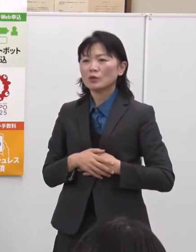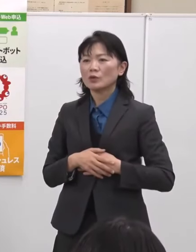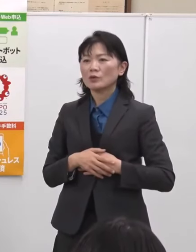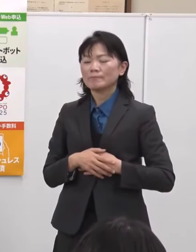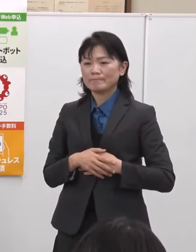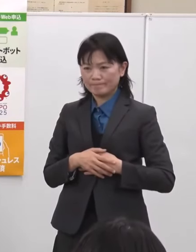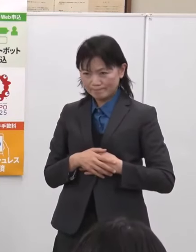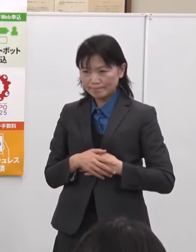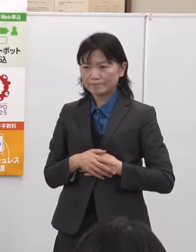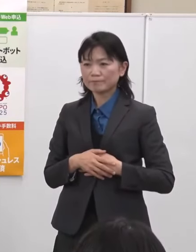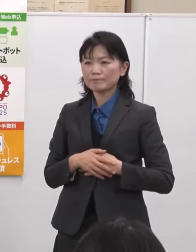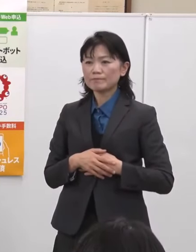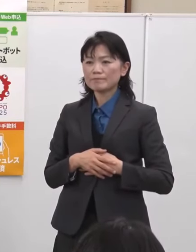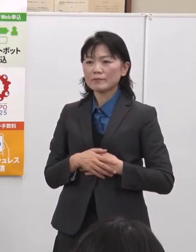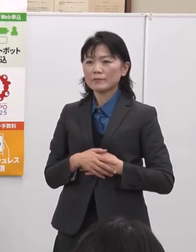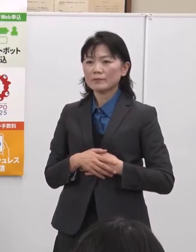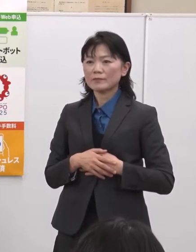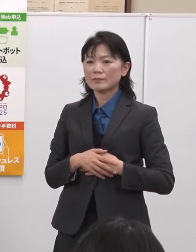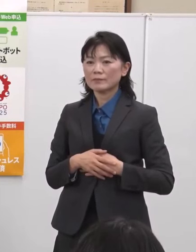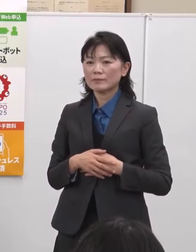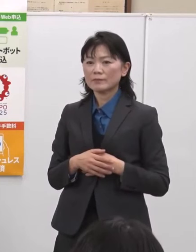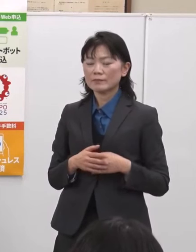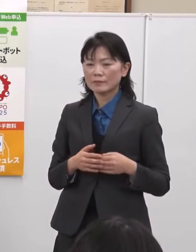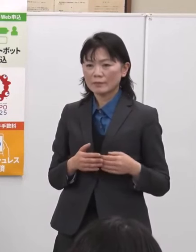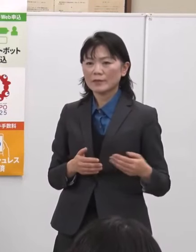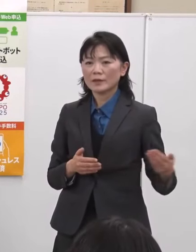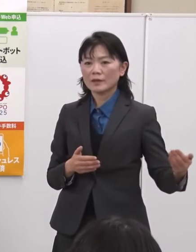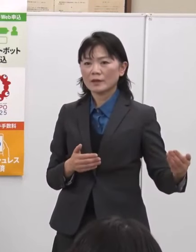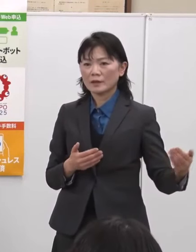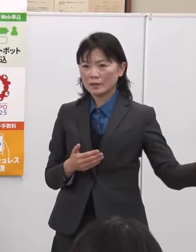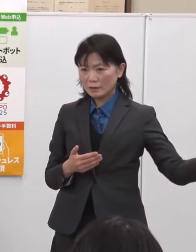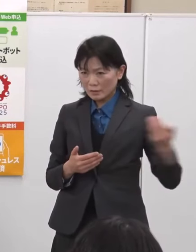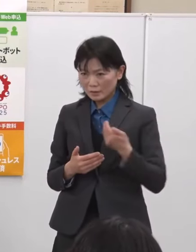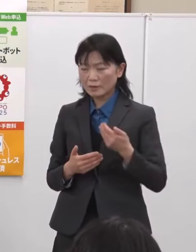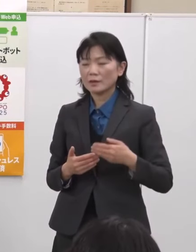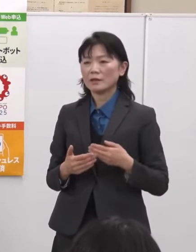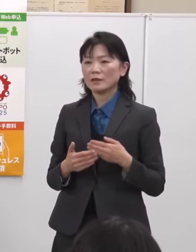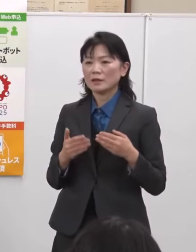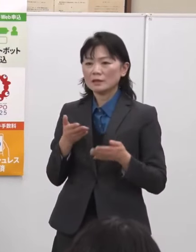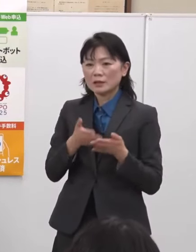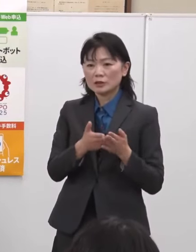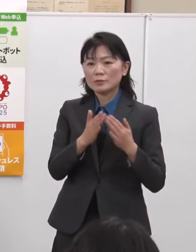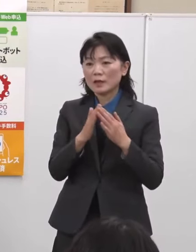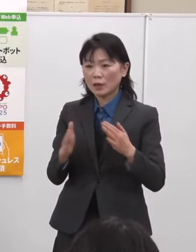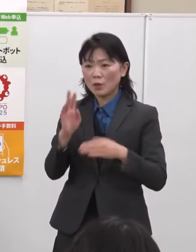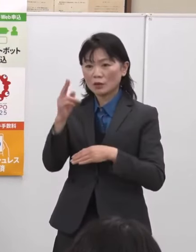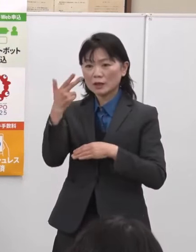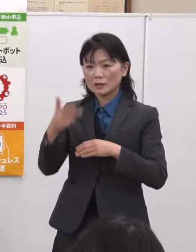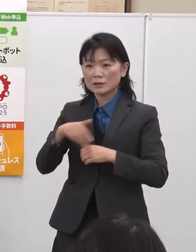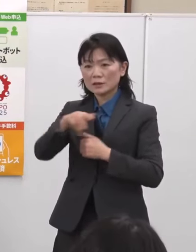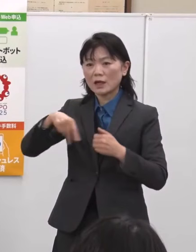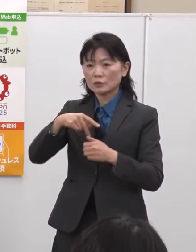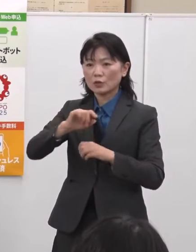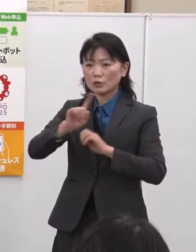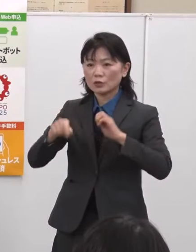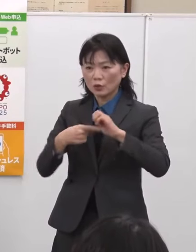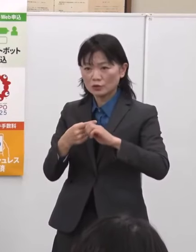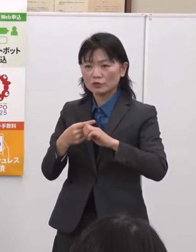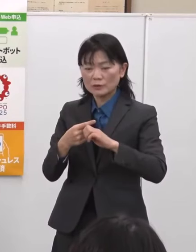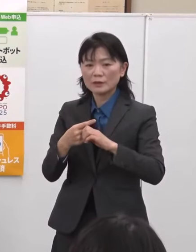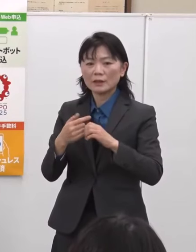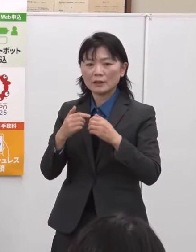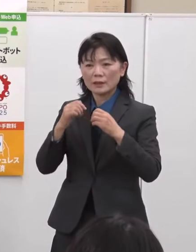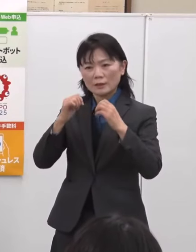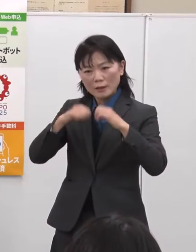しておりますと。 説明会に関しては、大阪市の環境局の方に確認を取りまし